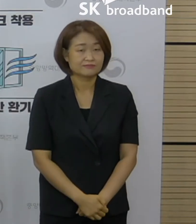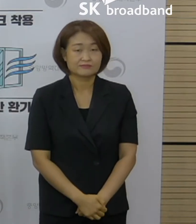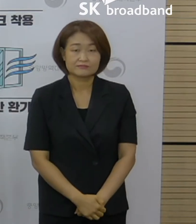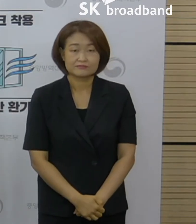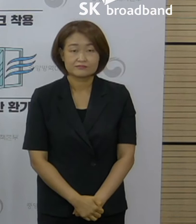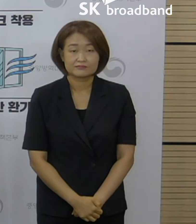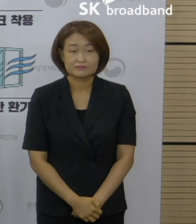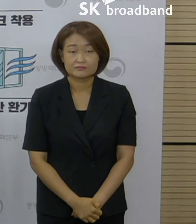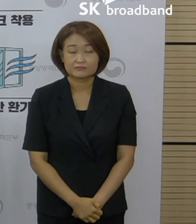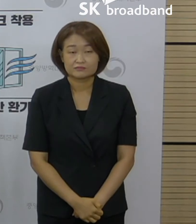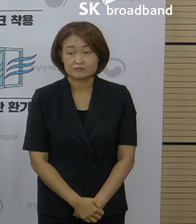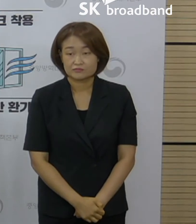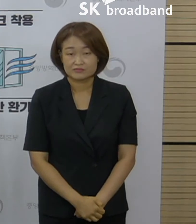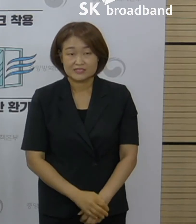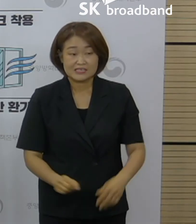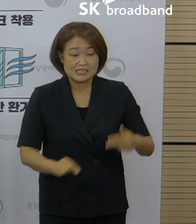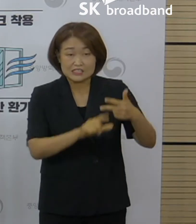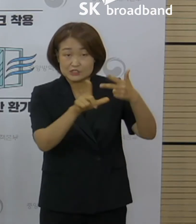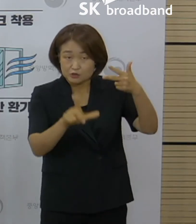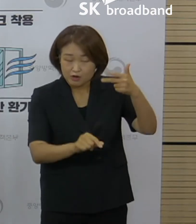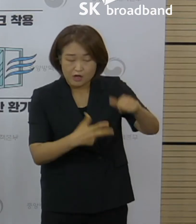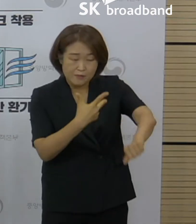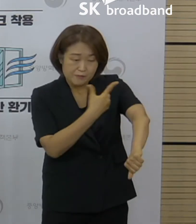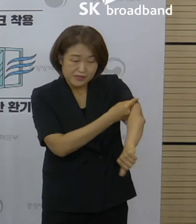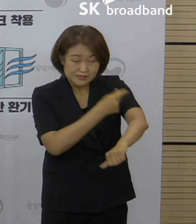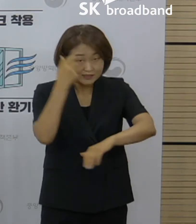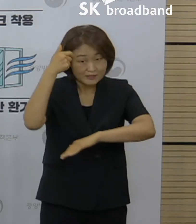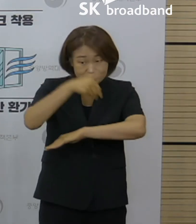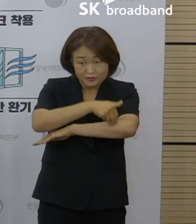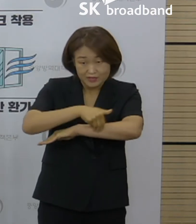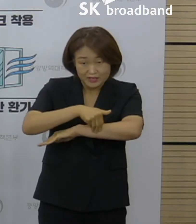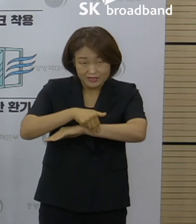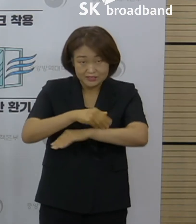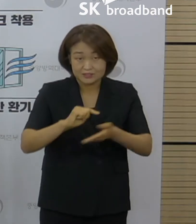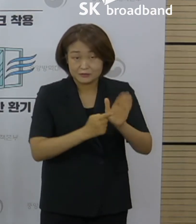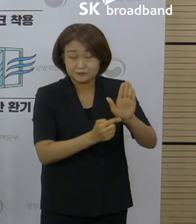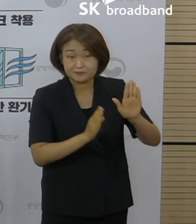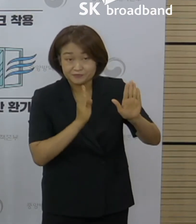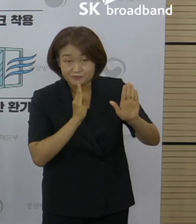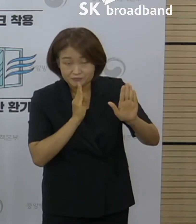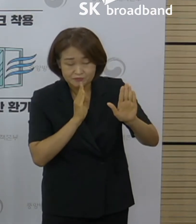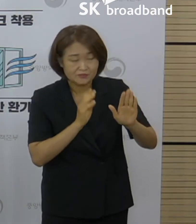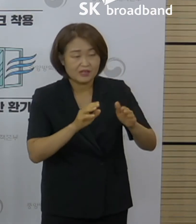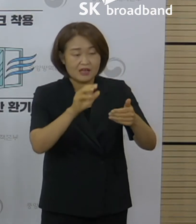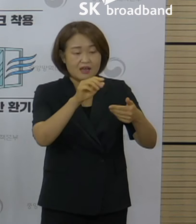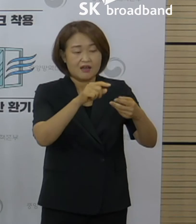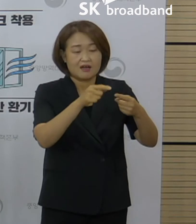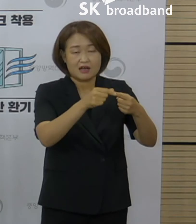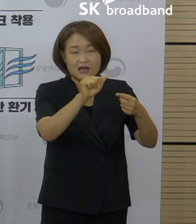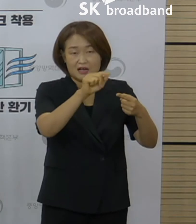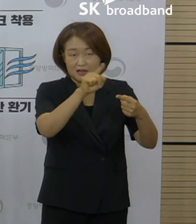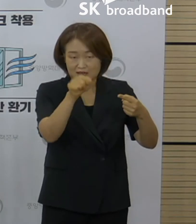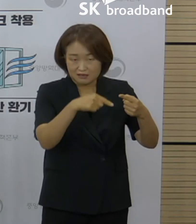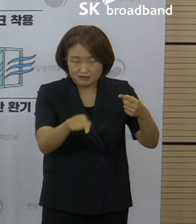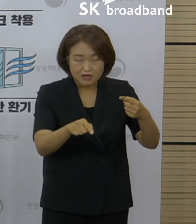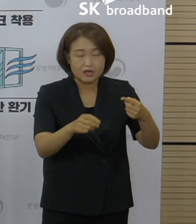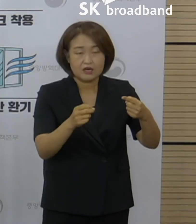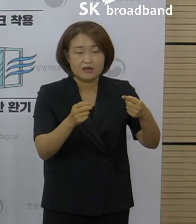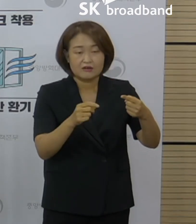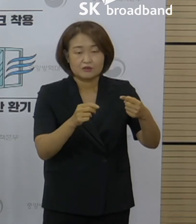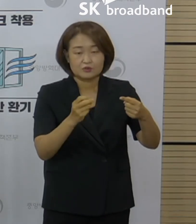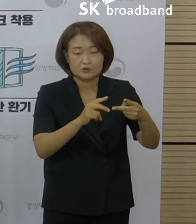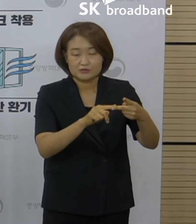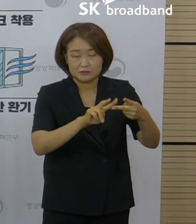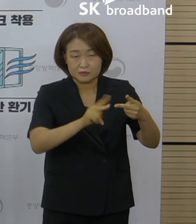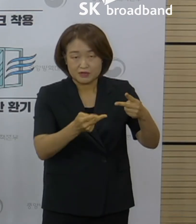어제 저희가 7월 계획에 안내해드린 그 아스트라제네카 2차 접종 계획에 대한 그 기본적인 원칙은 이제 7월이나